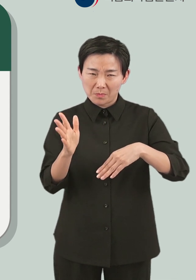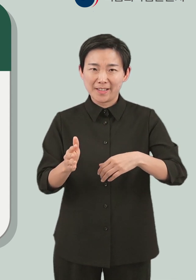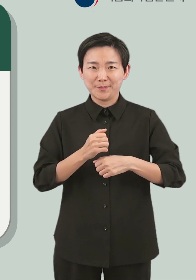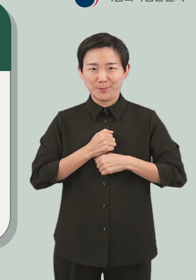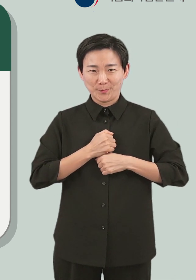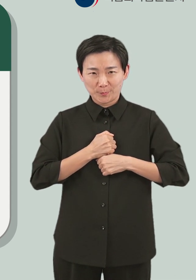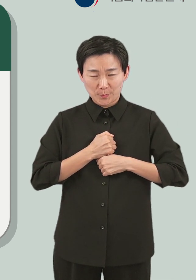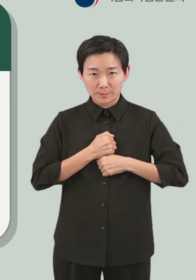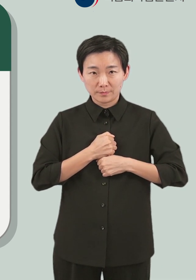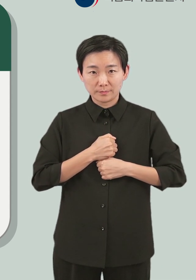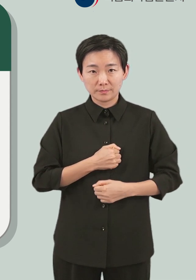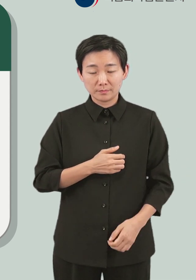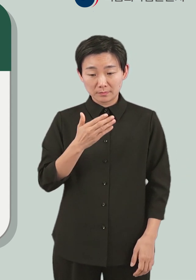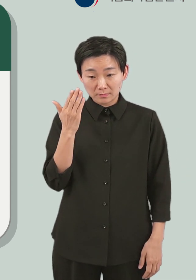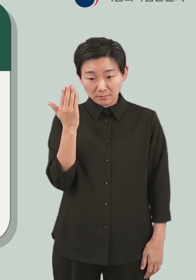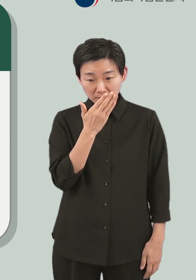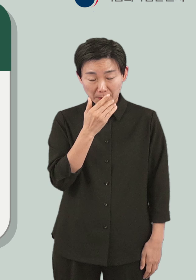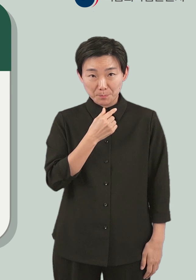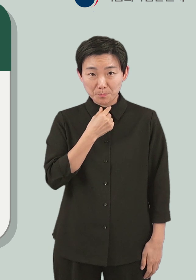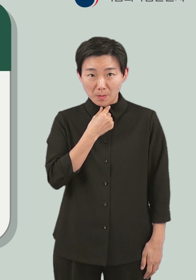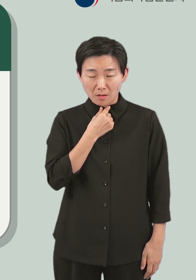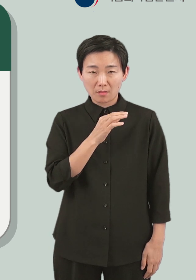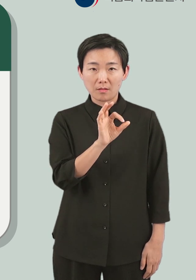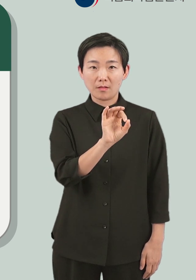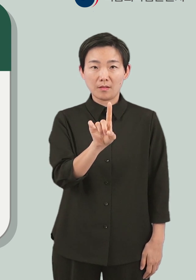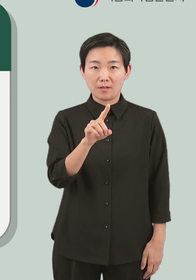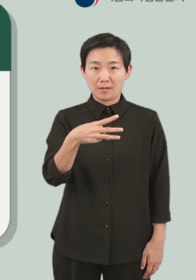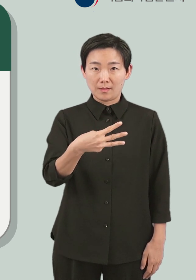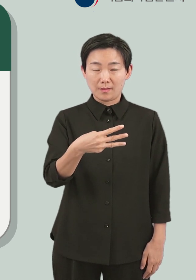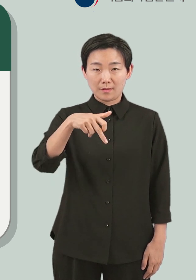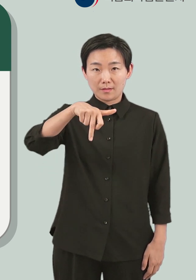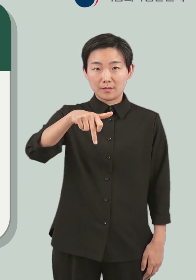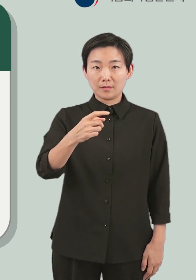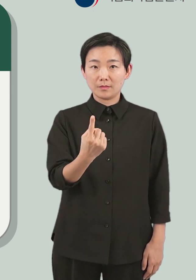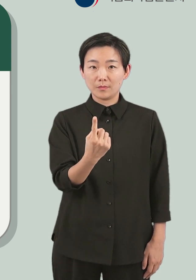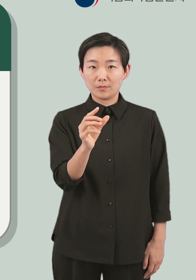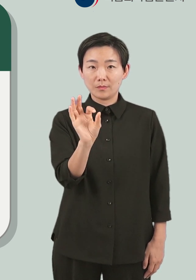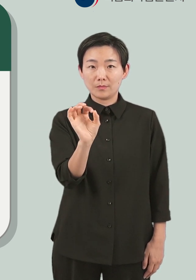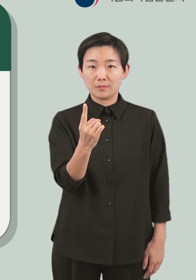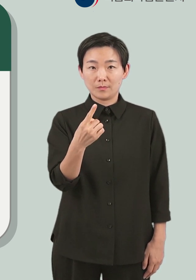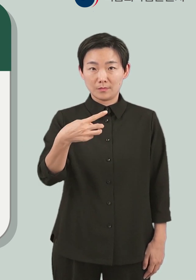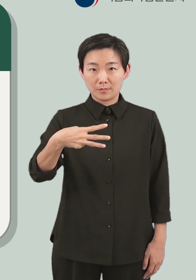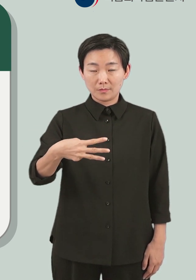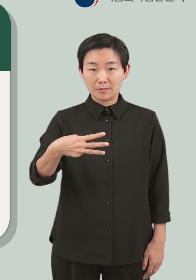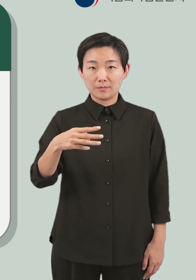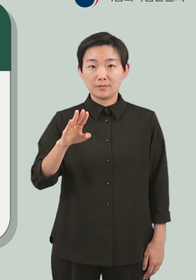않습니다. 청소할 때는 알코올, 벤젠, 신어 등을 사용할 수 없습니다.